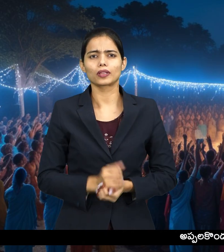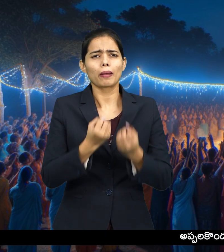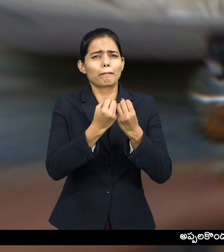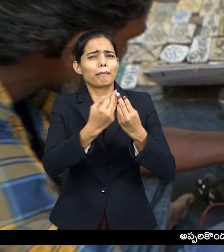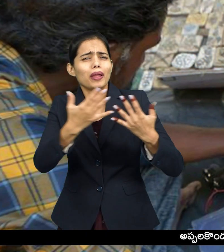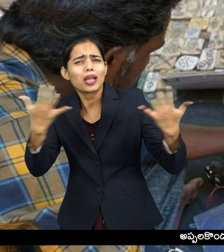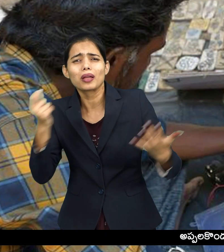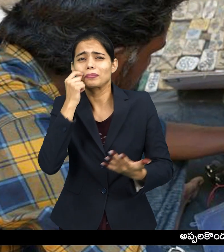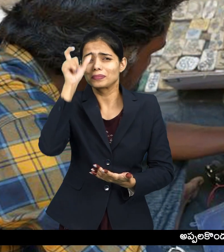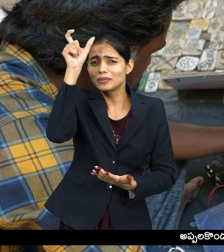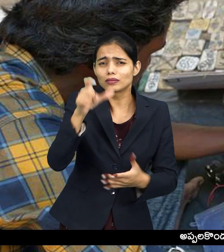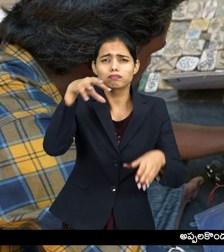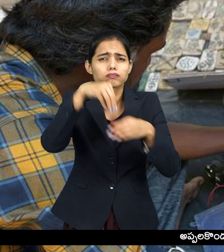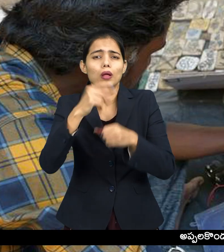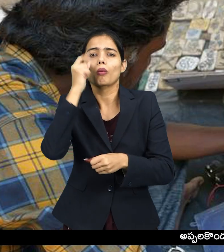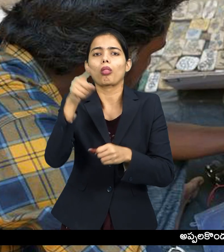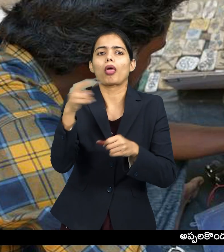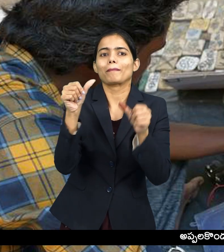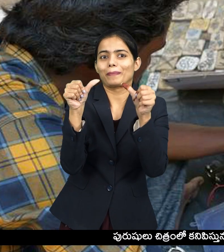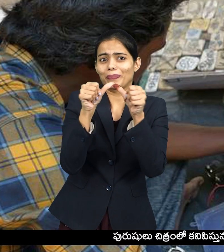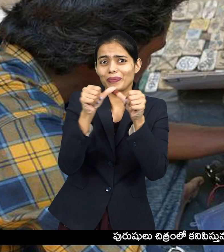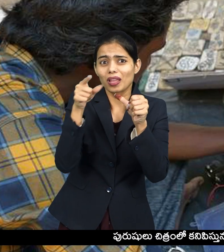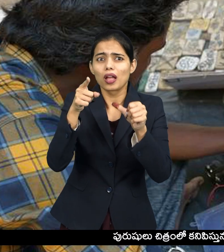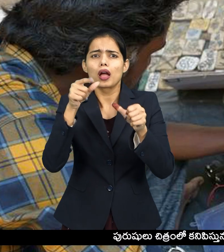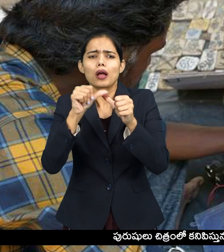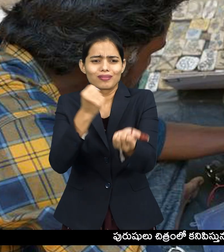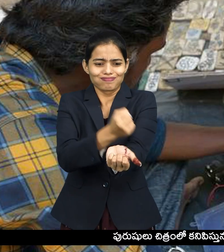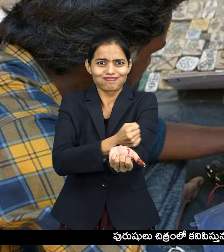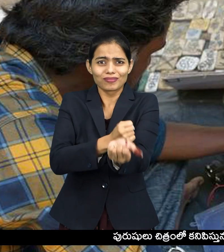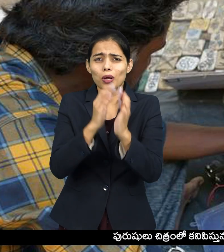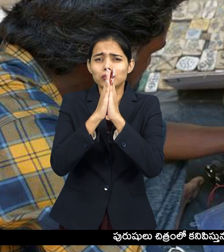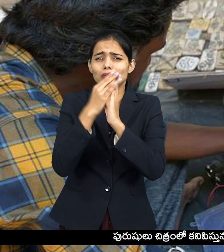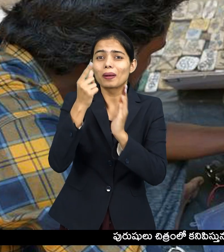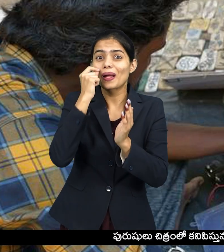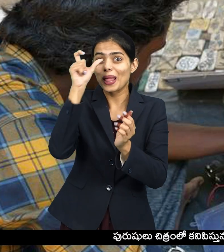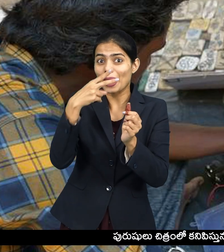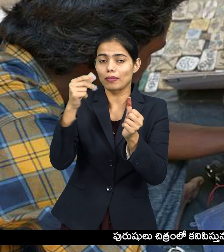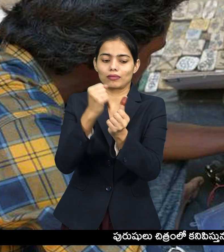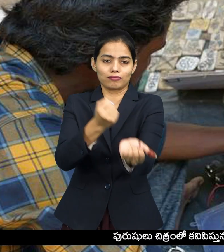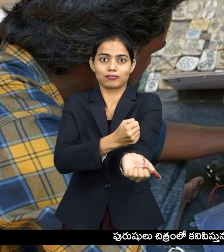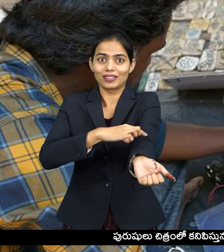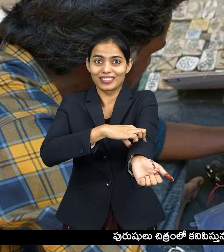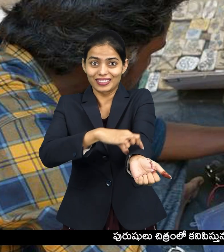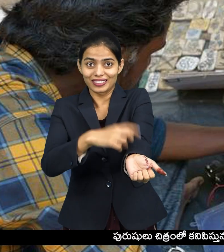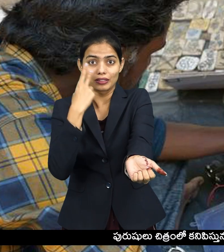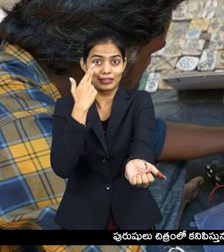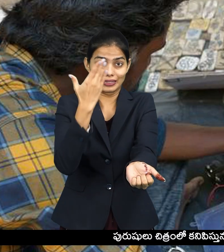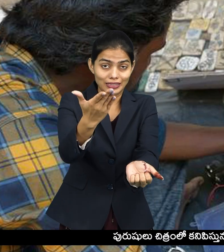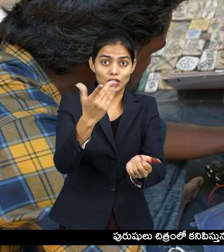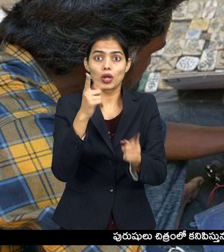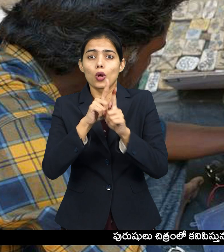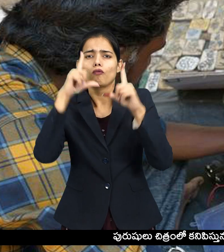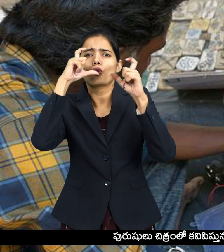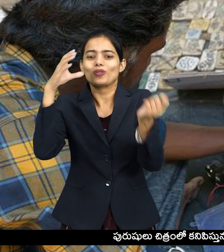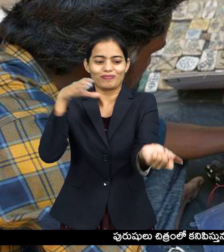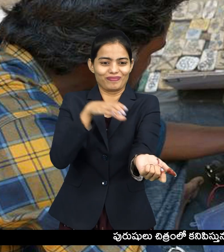సమకూరుస్తారు. అప్పలకొండతో సహా చాలామంది పురుషులు చిత్రంలో కనిపిస్తున్నటువంటి టాటూలు